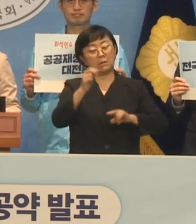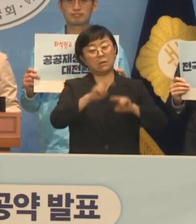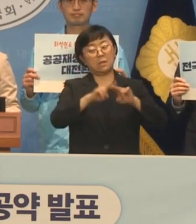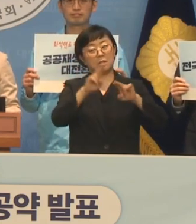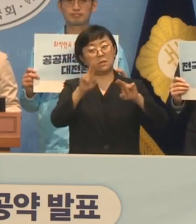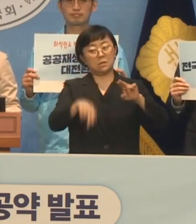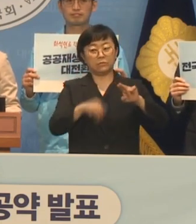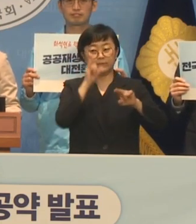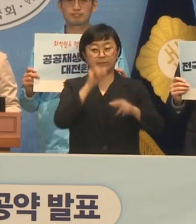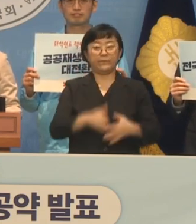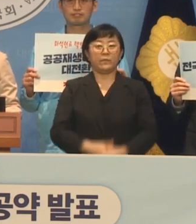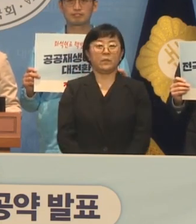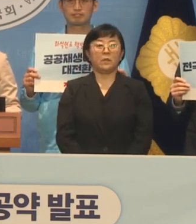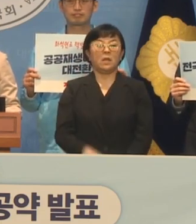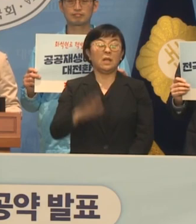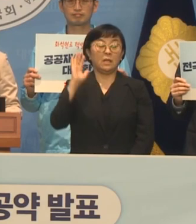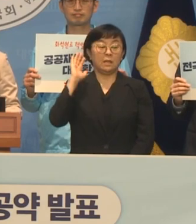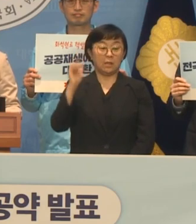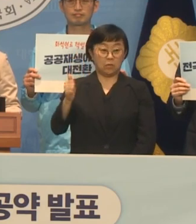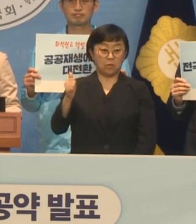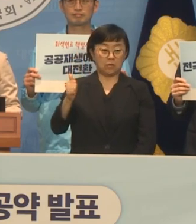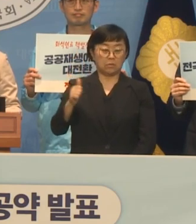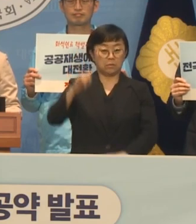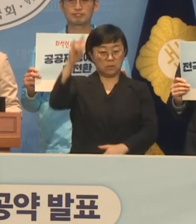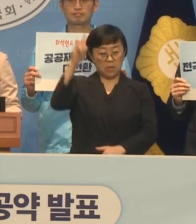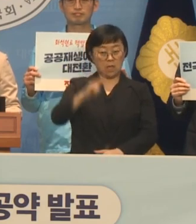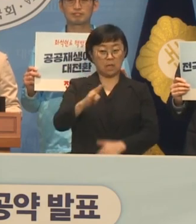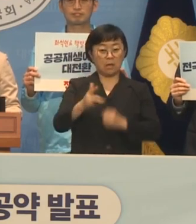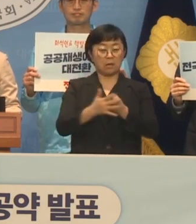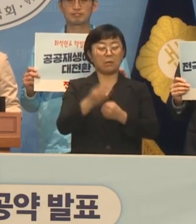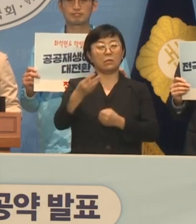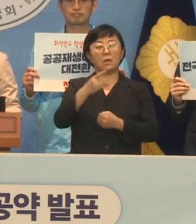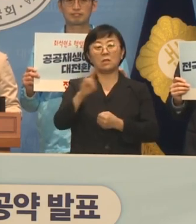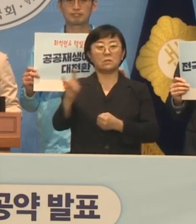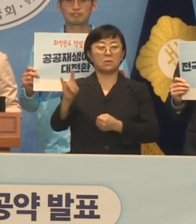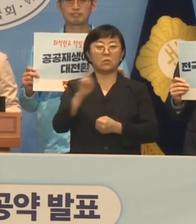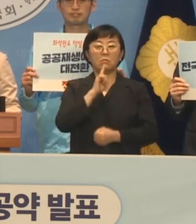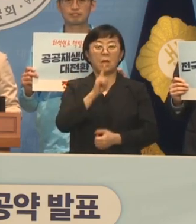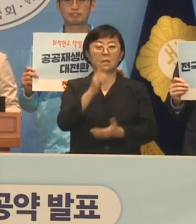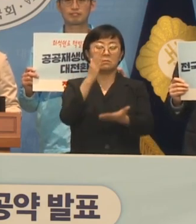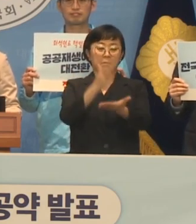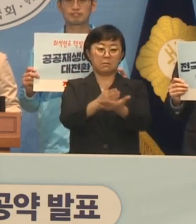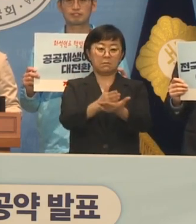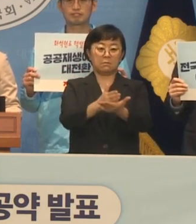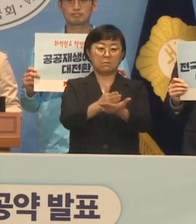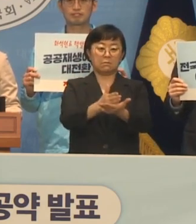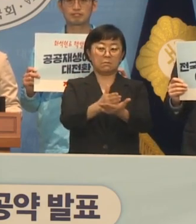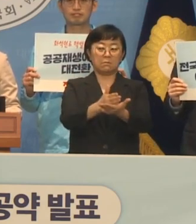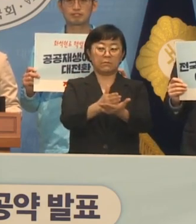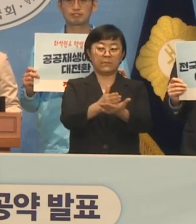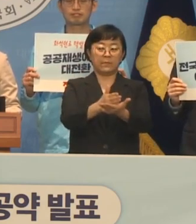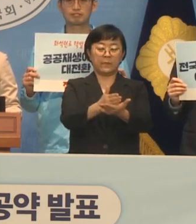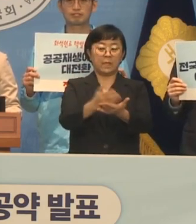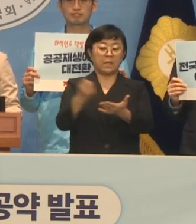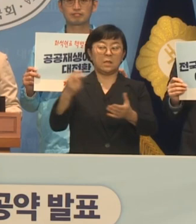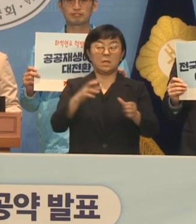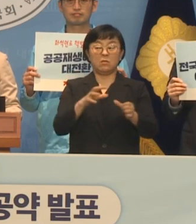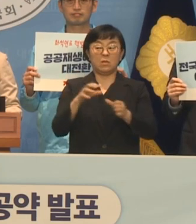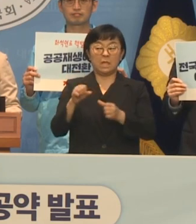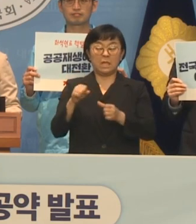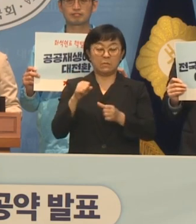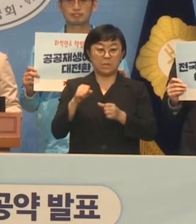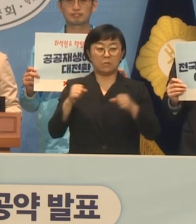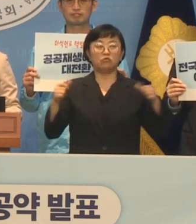있습니다. 대통령이 태양광의 태자도 꺼내지 말하며 재생에너지를